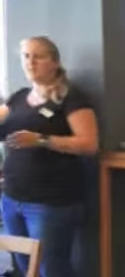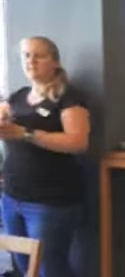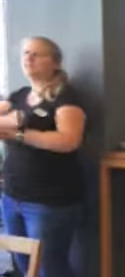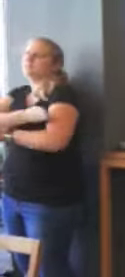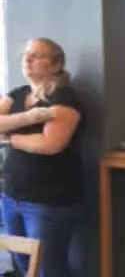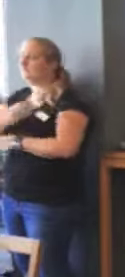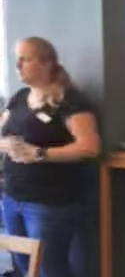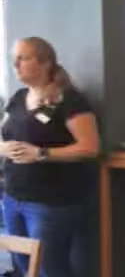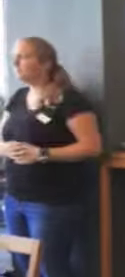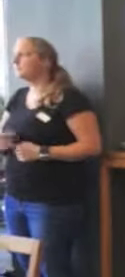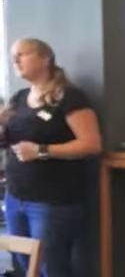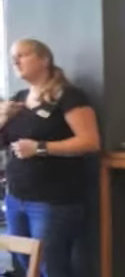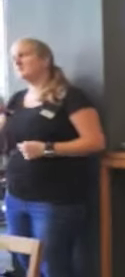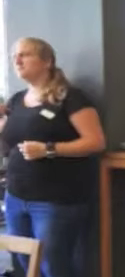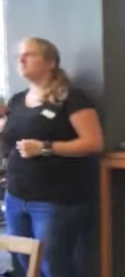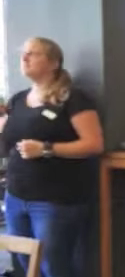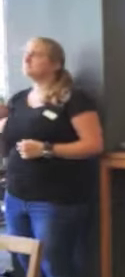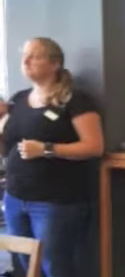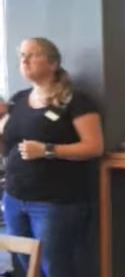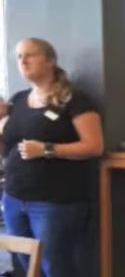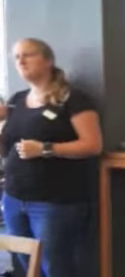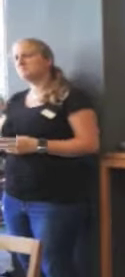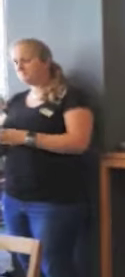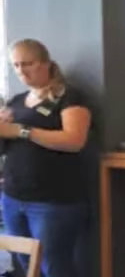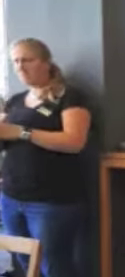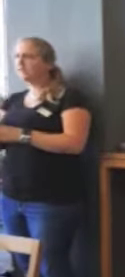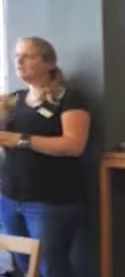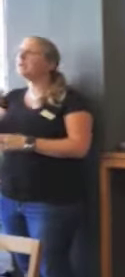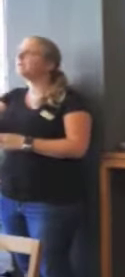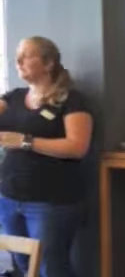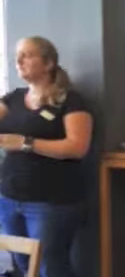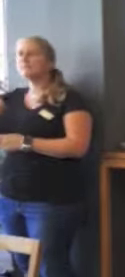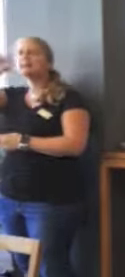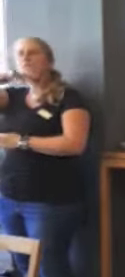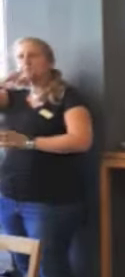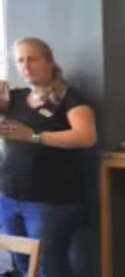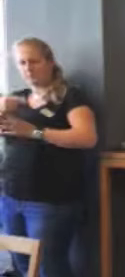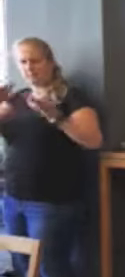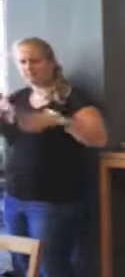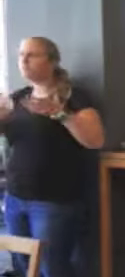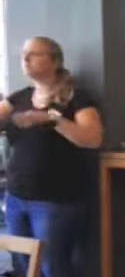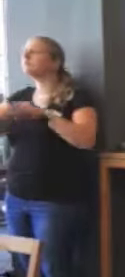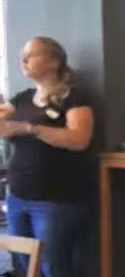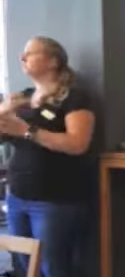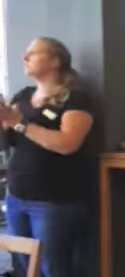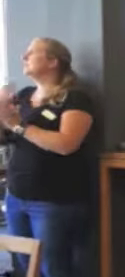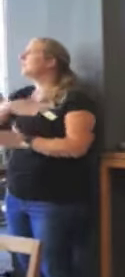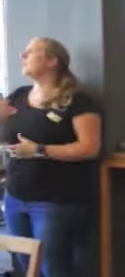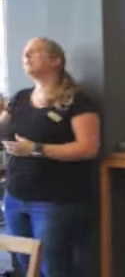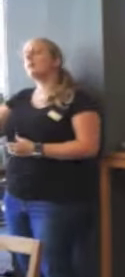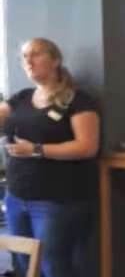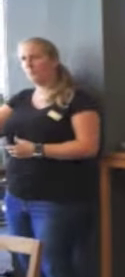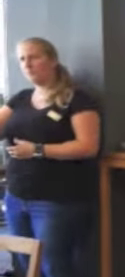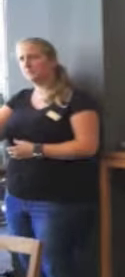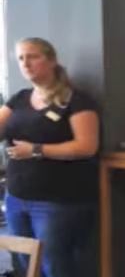Bergslagen. Vi har ungefär 10 000 nedlagda historiska gruvor i våran region. Och med